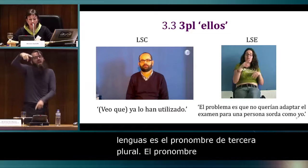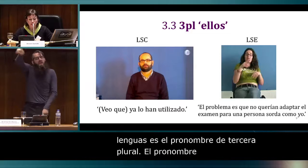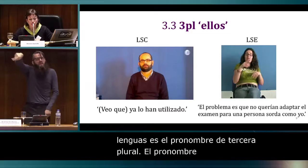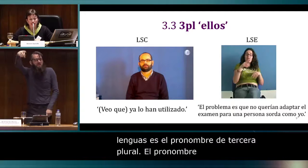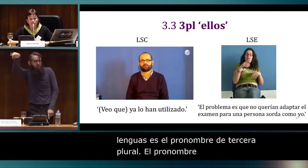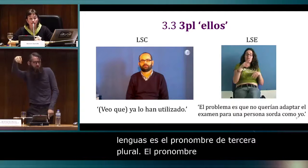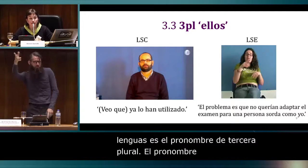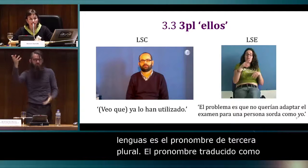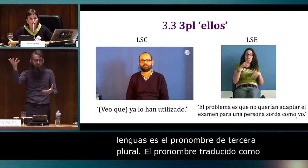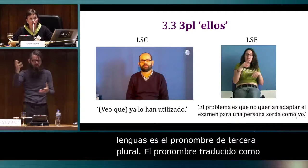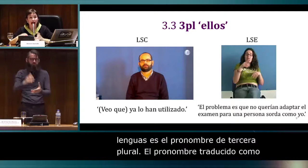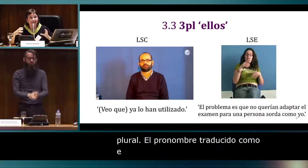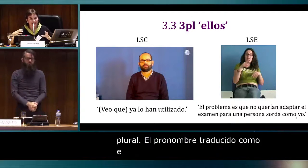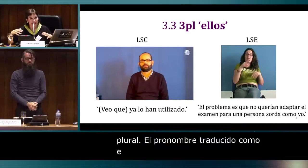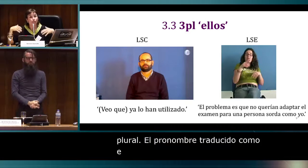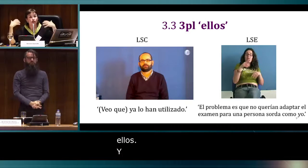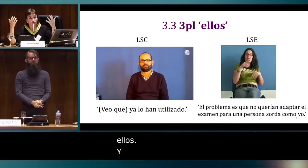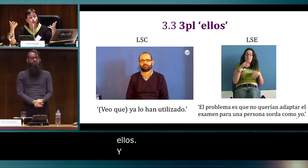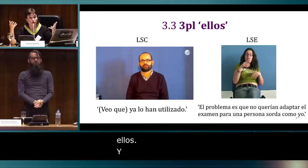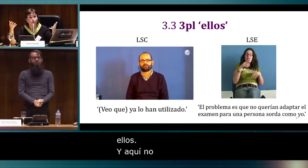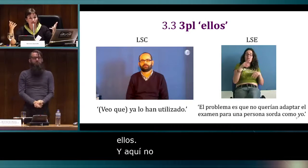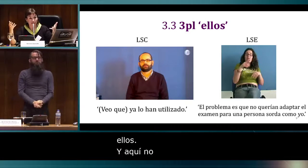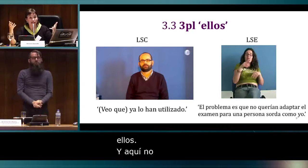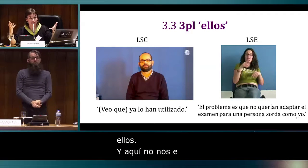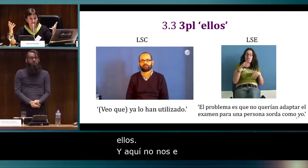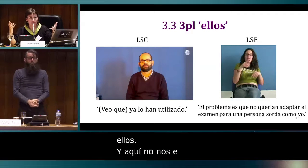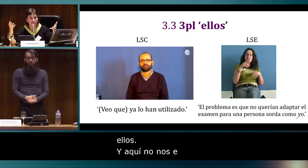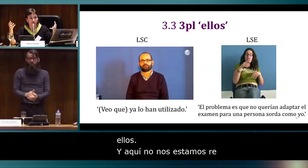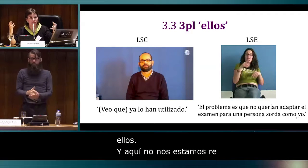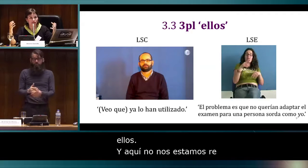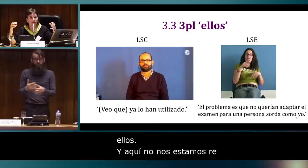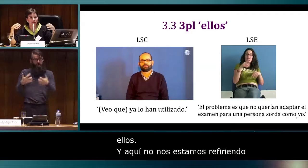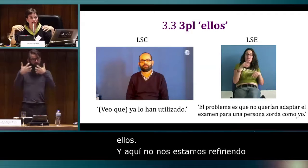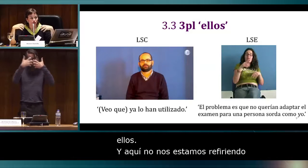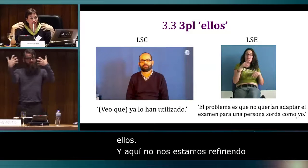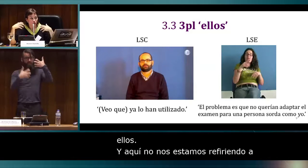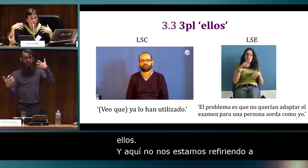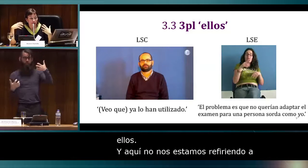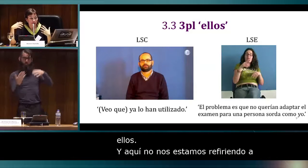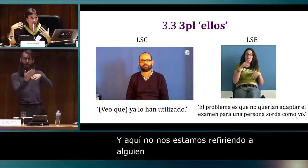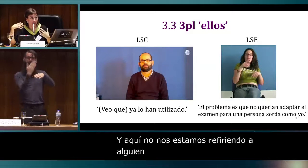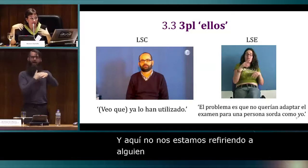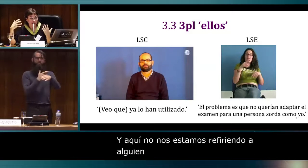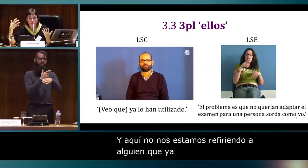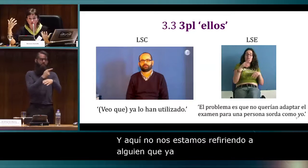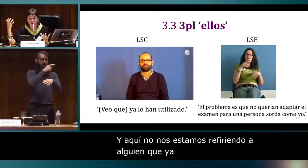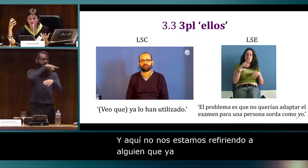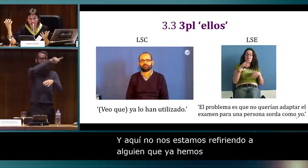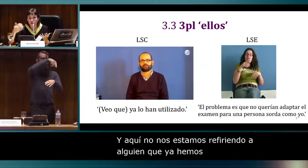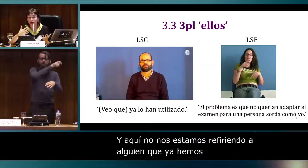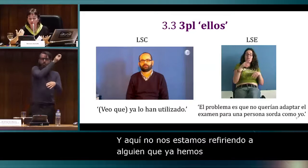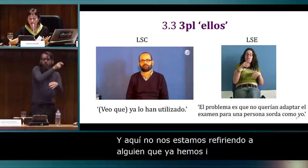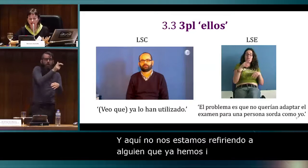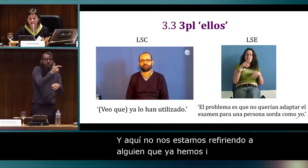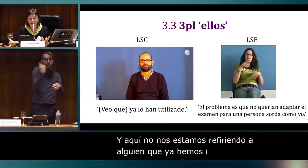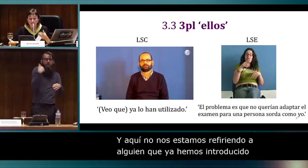Y aquí no nos estamos refiriendo a alguien que ya hemos introducido previamente, ¿sí?, sino que es una primera introducción, es